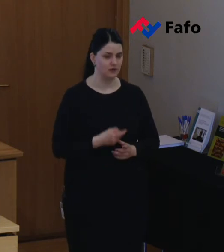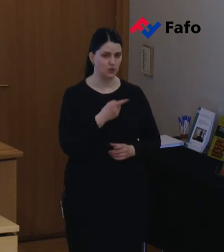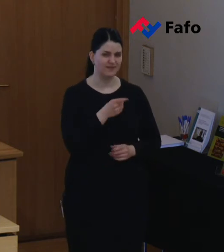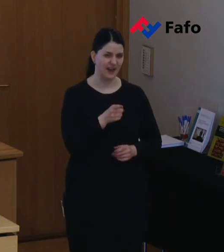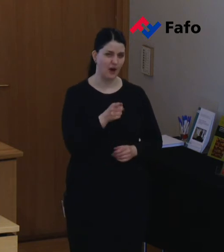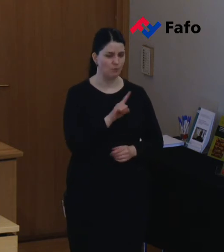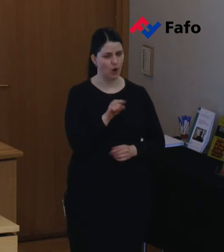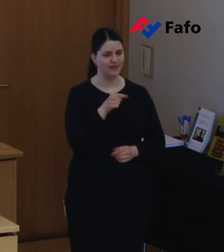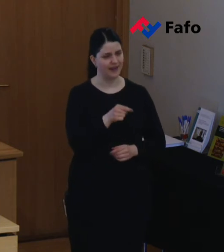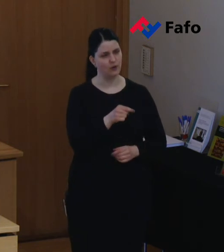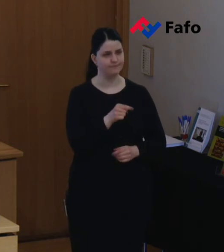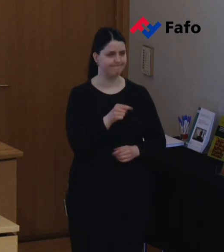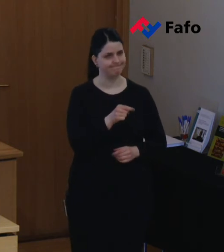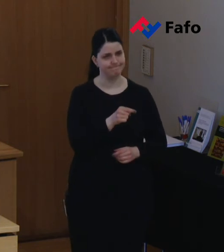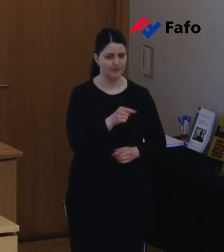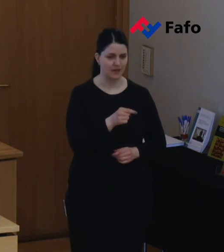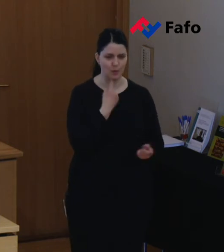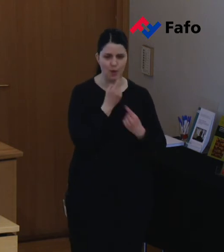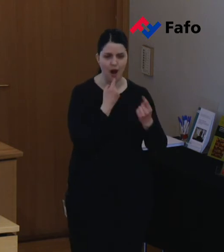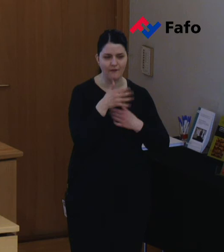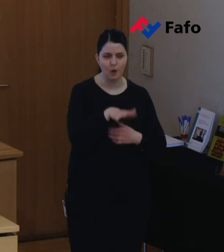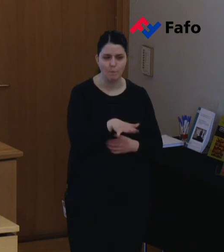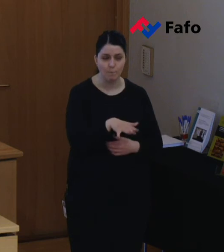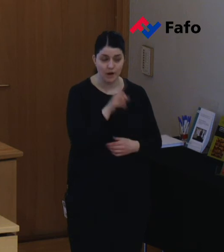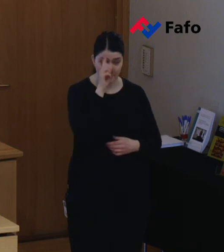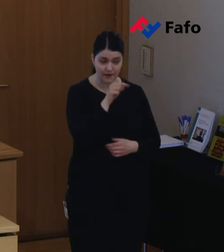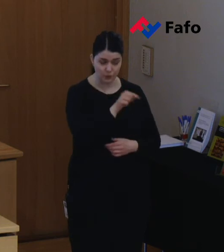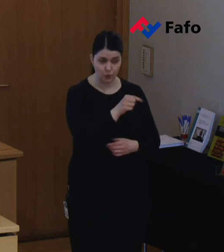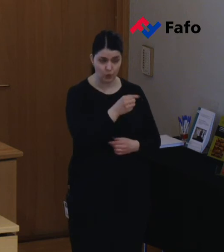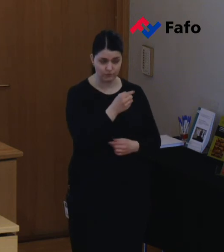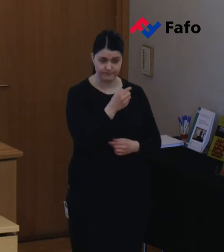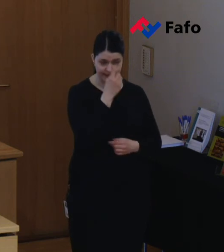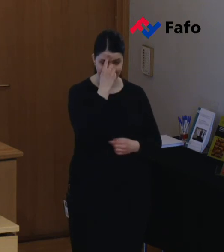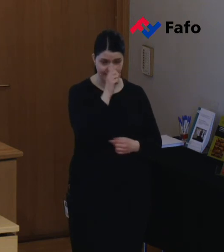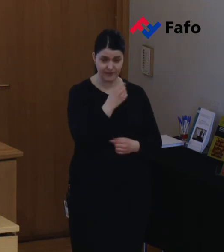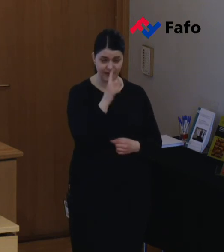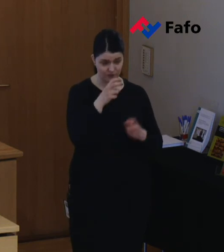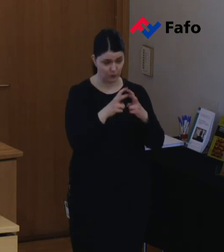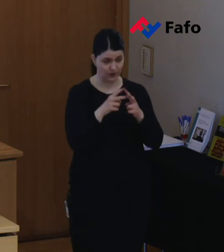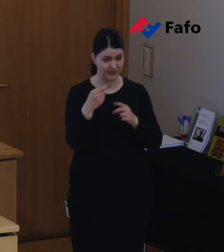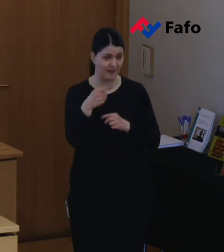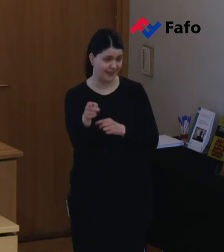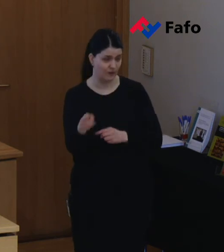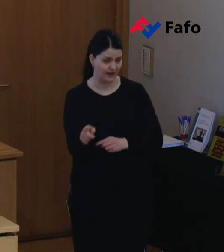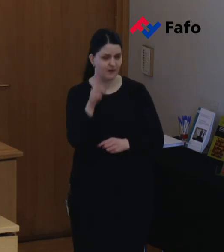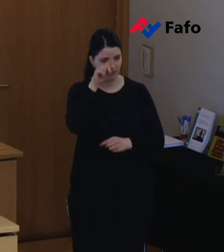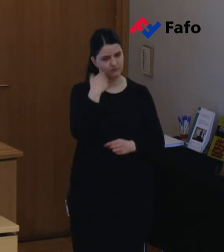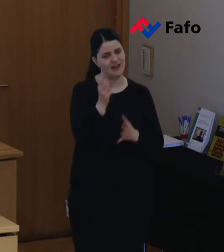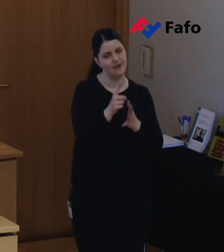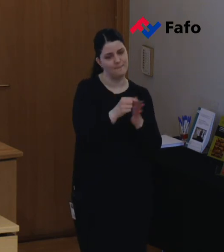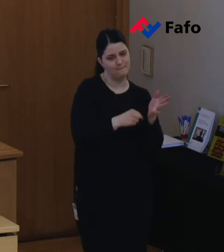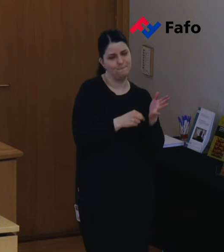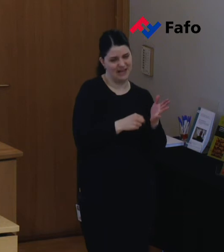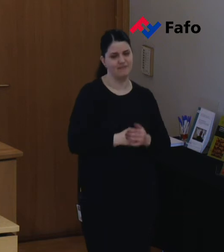er bare det å snakke om at kan vi tenke at vi skal ta kontakt med kunne jo være veldig krevende for mange.